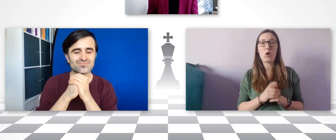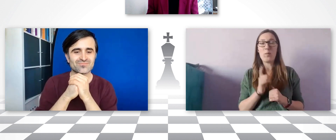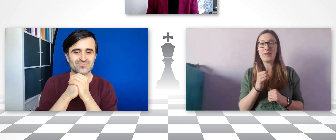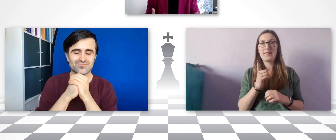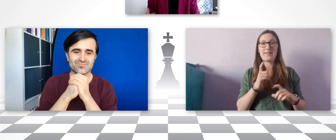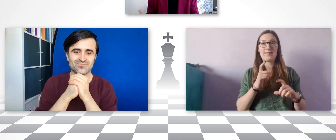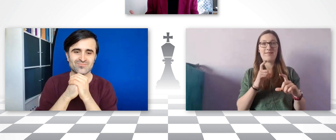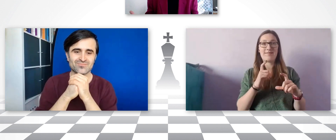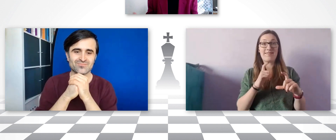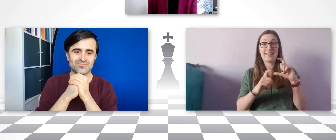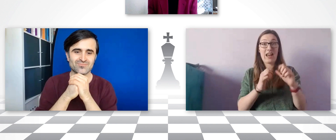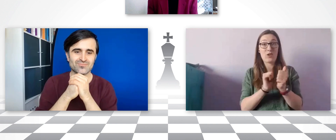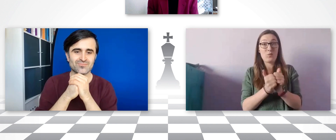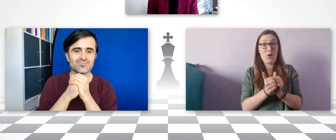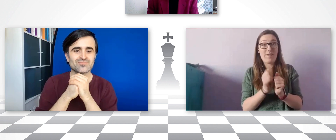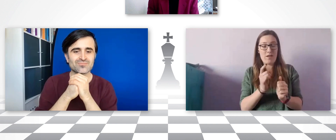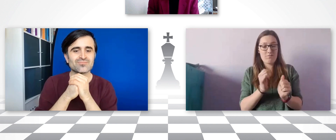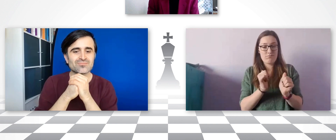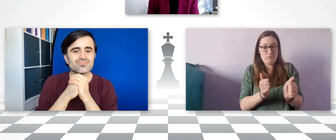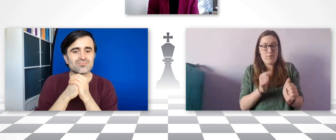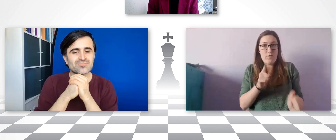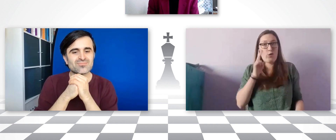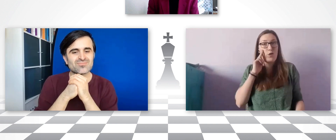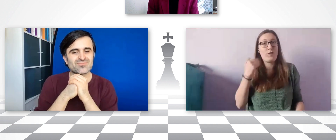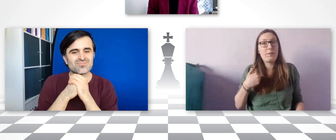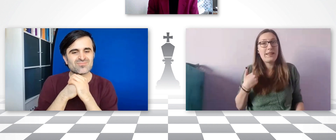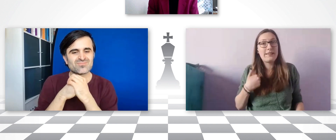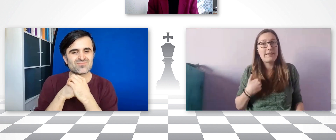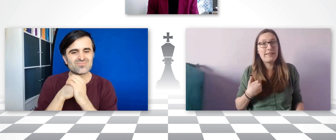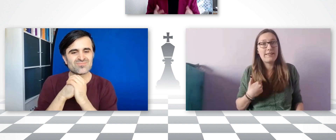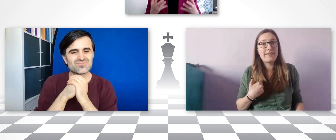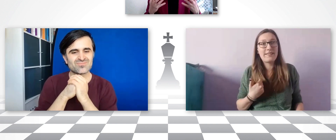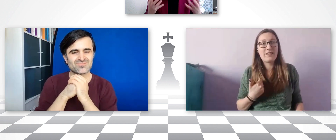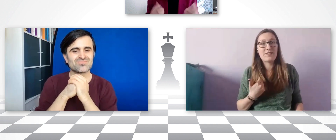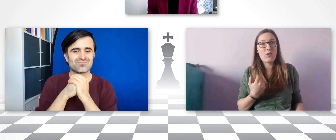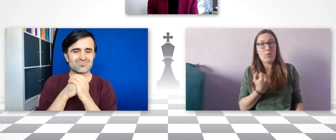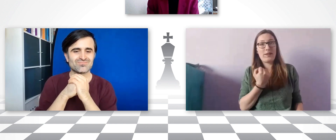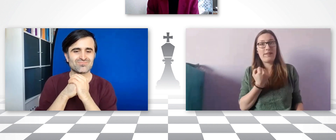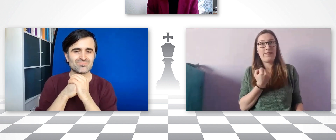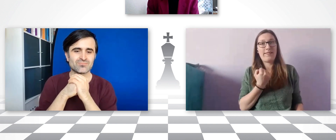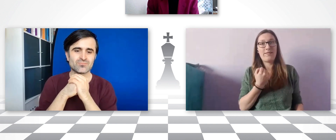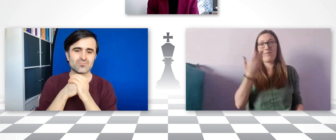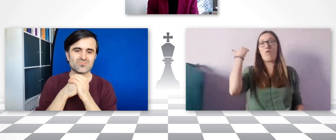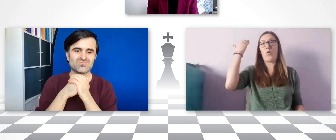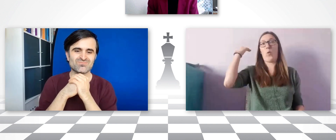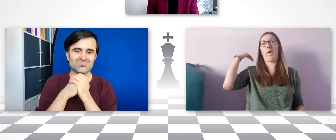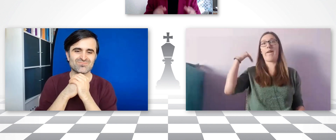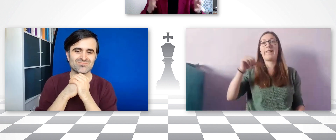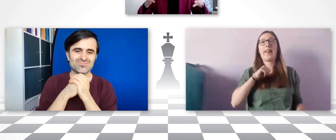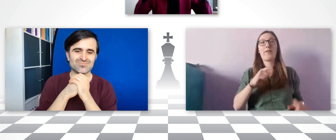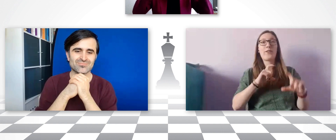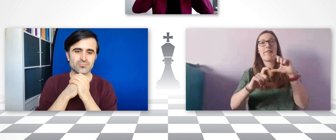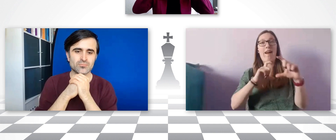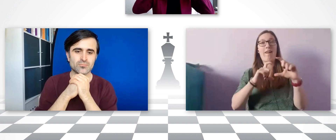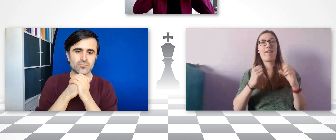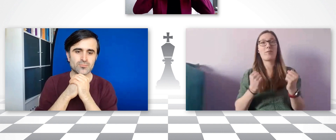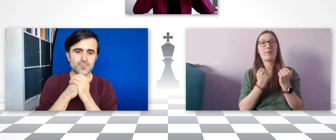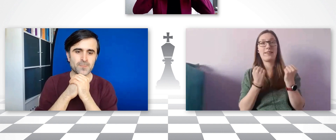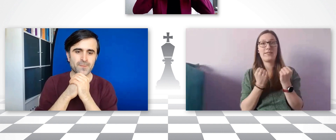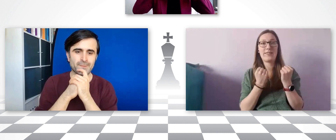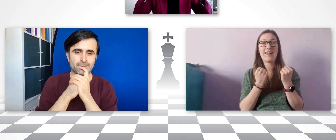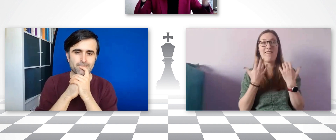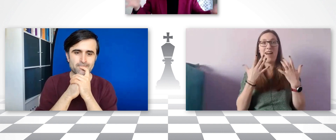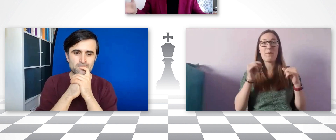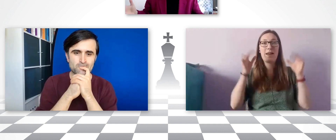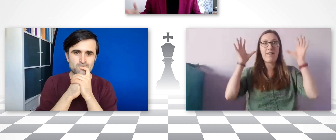geschikt eigenlijk voor dove en slechthorende. Want toen ik vroeger schaakte, deed ik mijn duimen